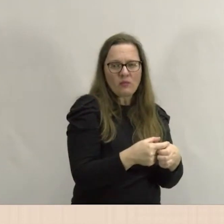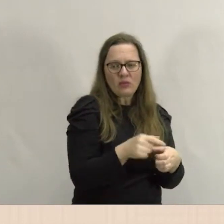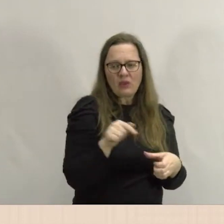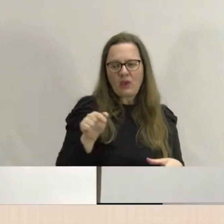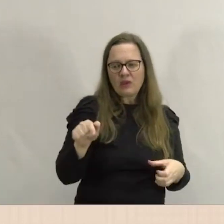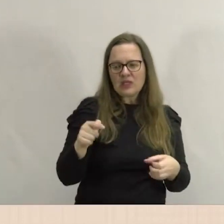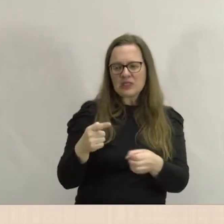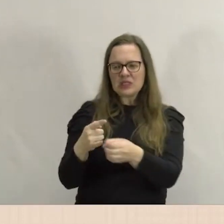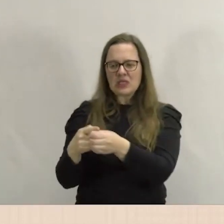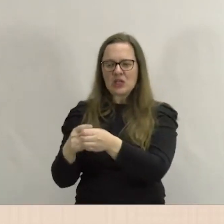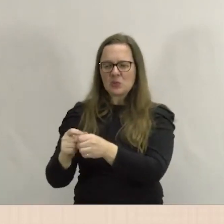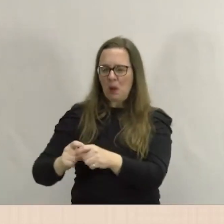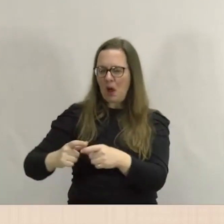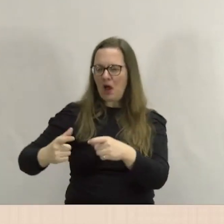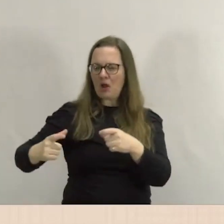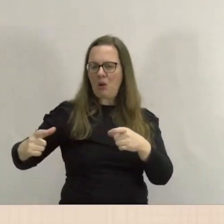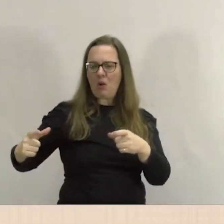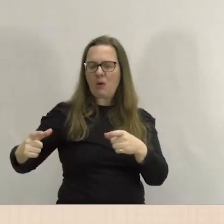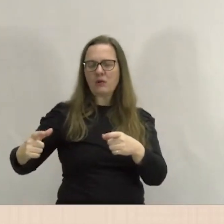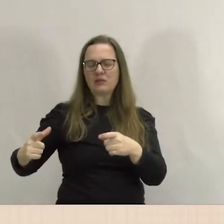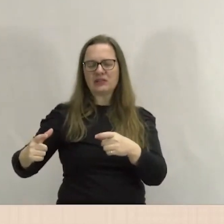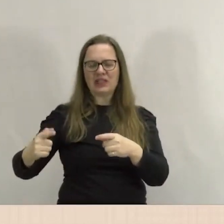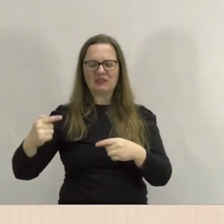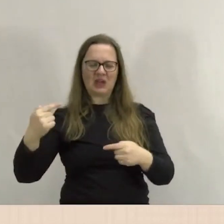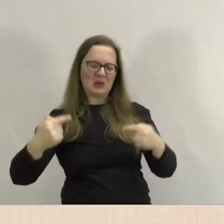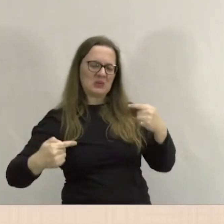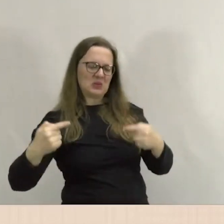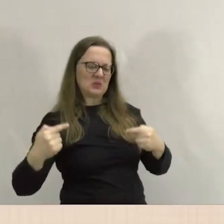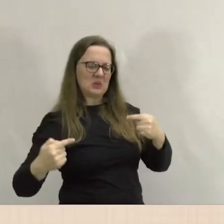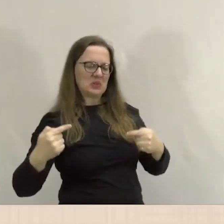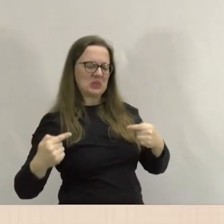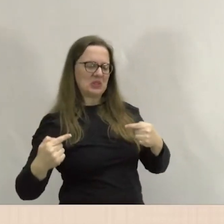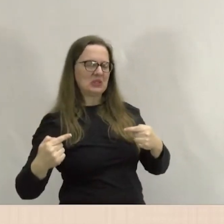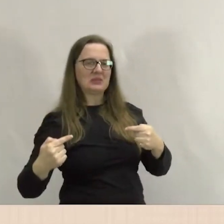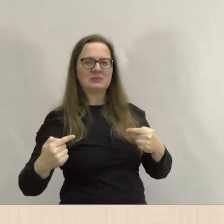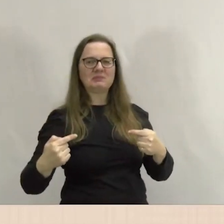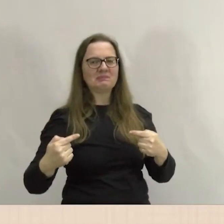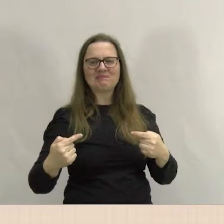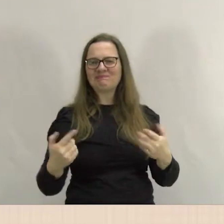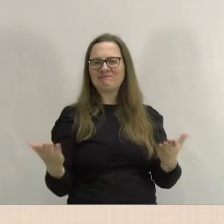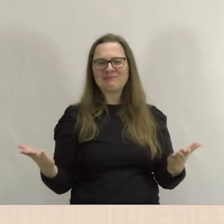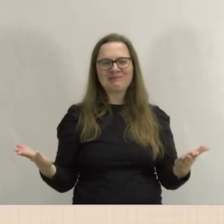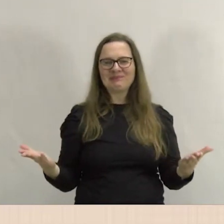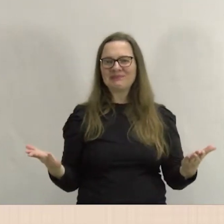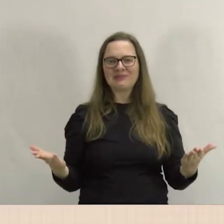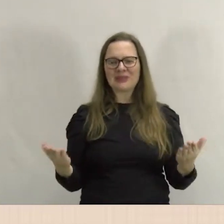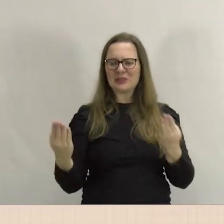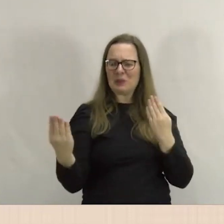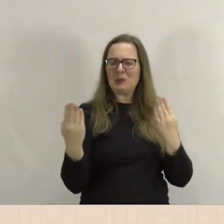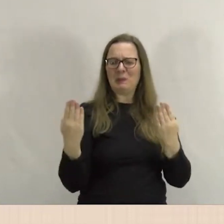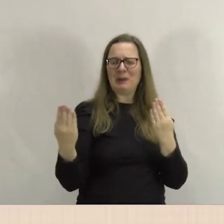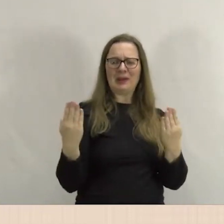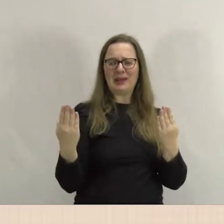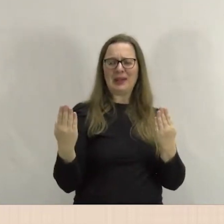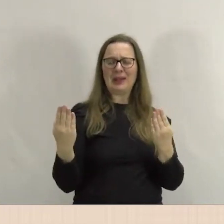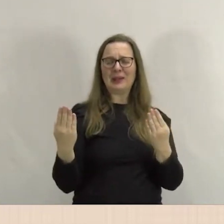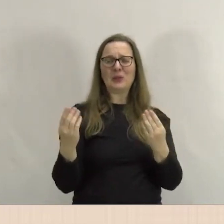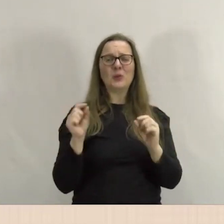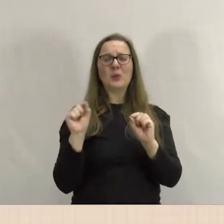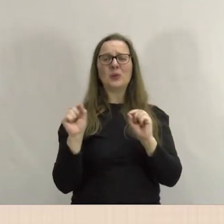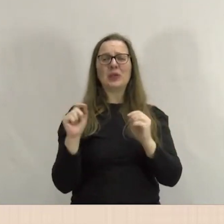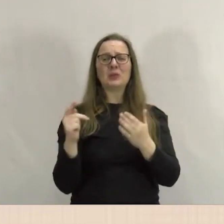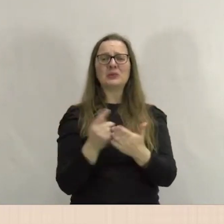menor. E assim você sabe, e vai indo, e com o tempo, irmão, tudo começa a se degradar.